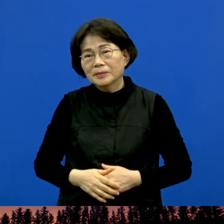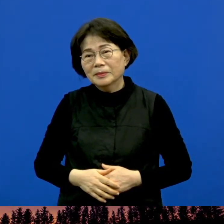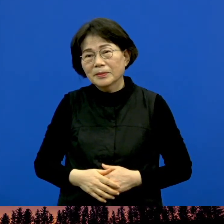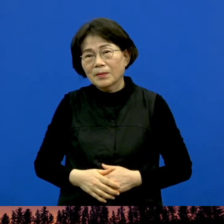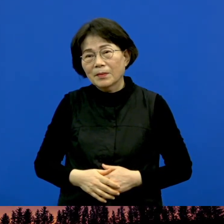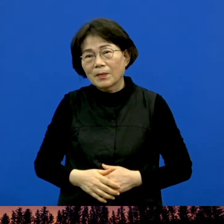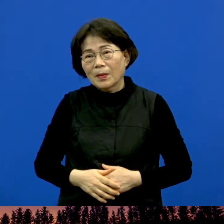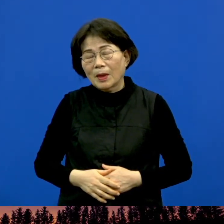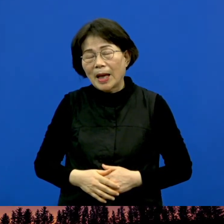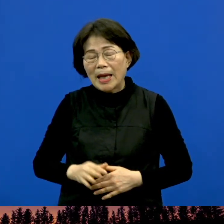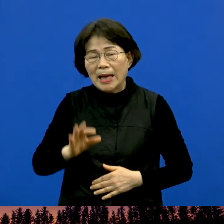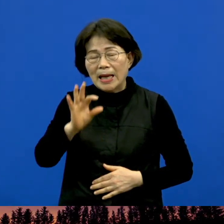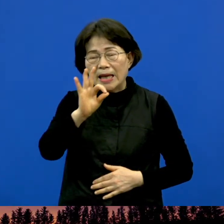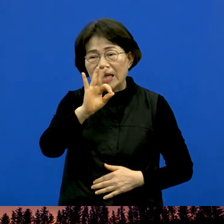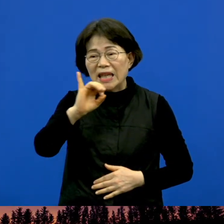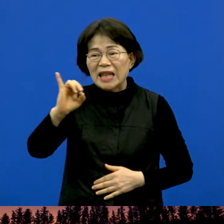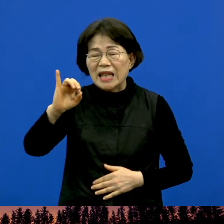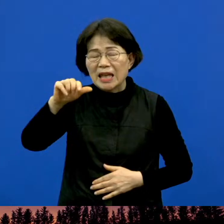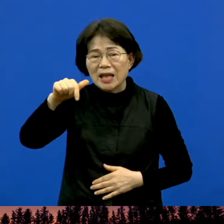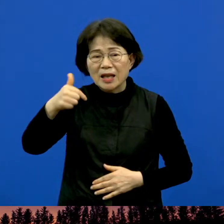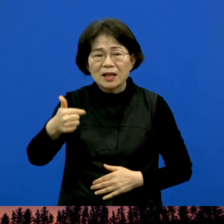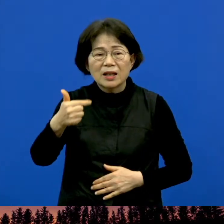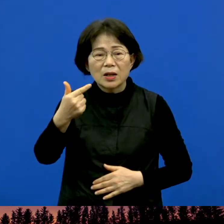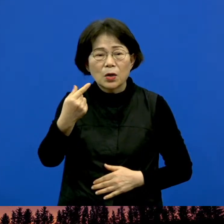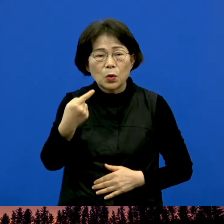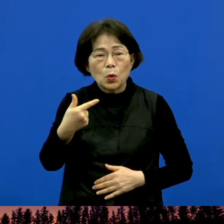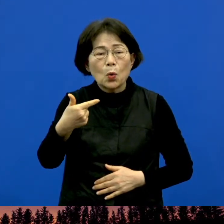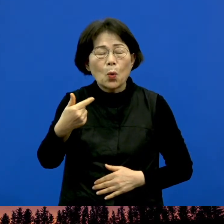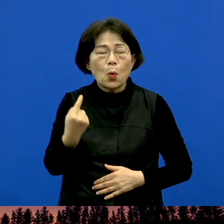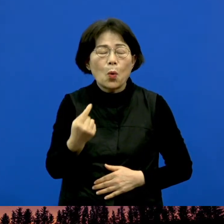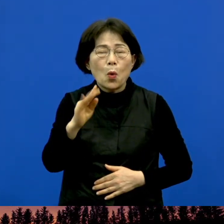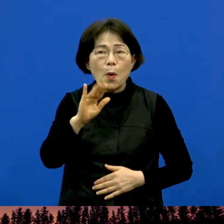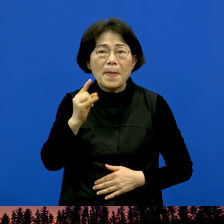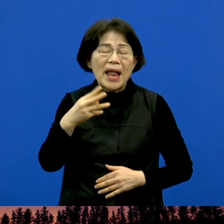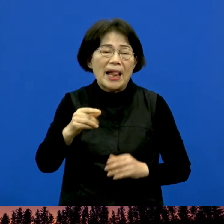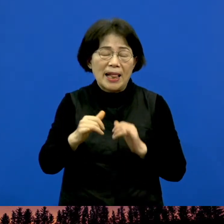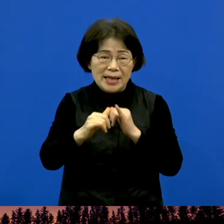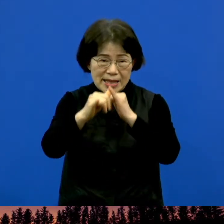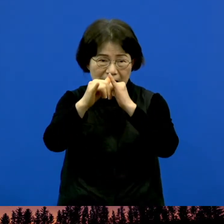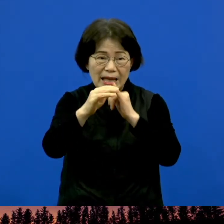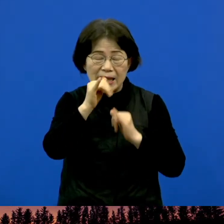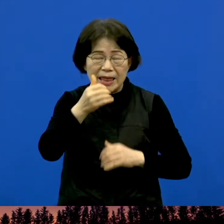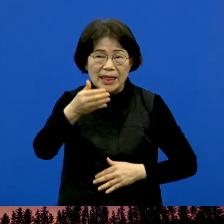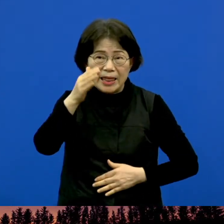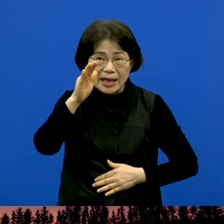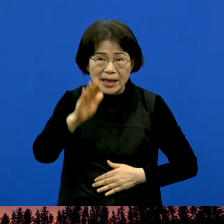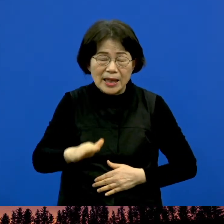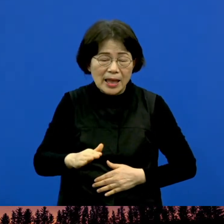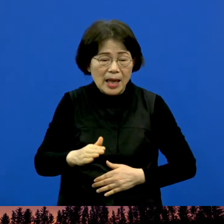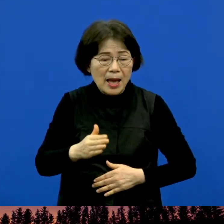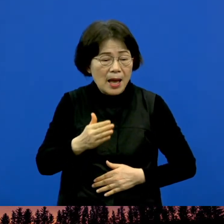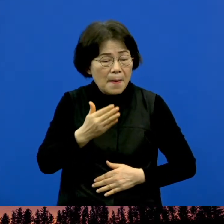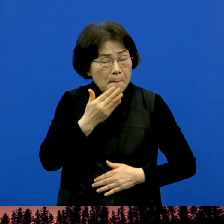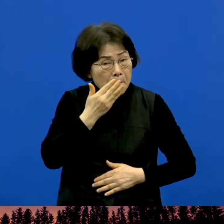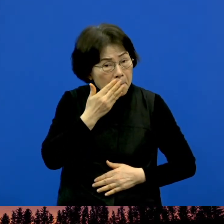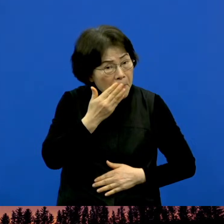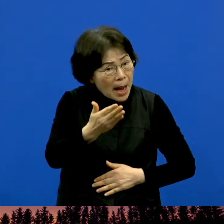이거 노벨상이라는 게 있어요. 이거 노벨상. 이 상은 무슨 상인가 하면 할 수는